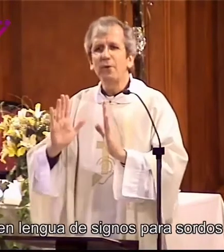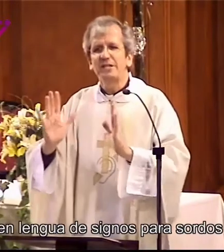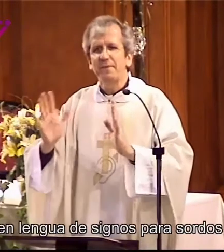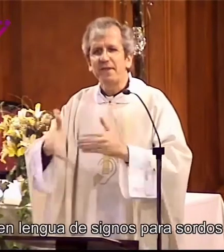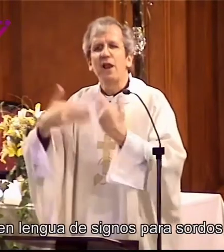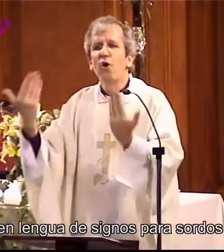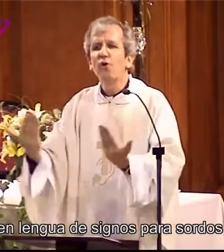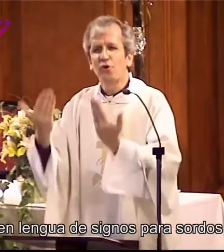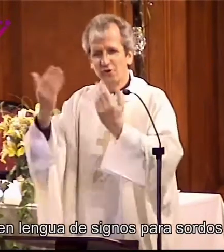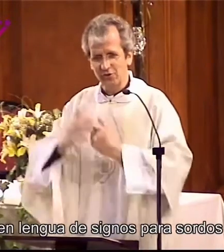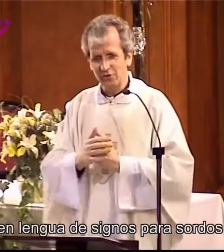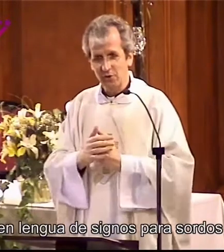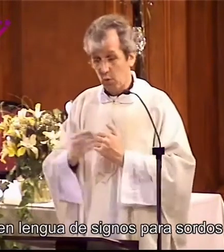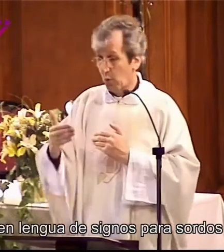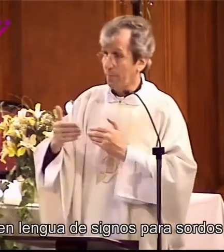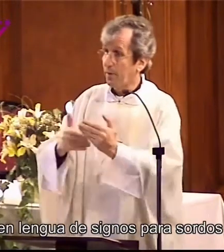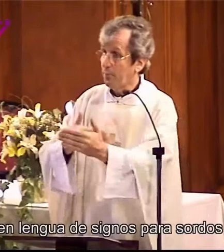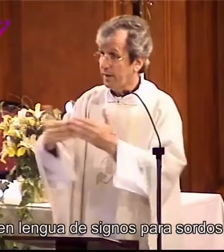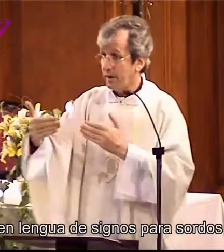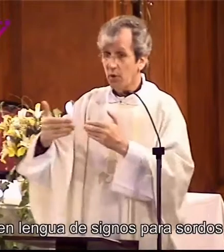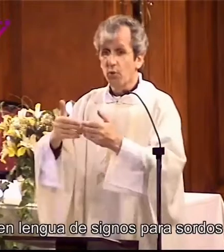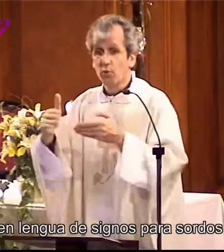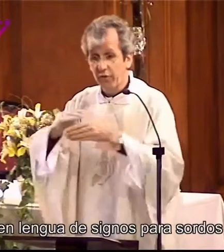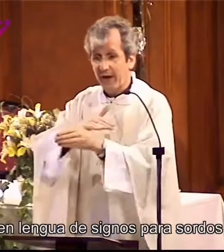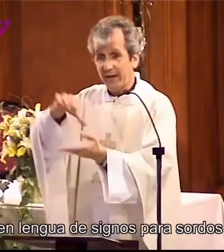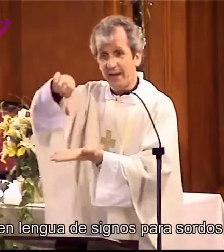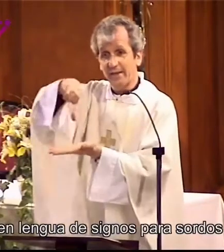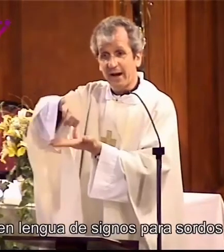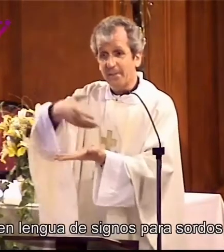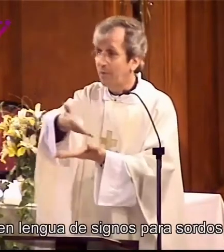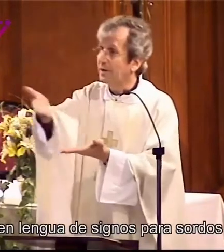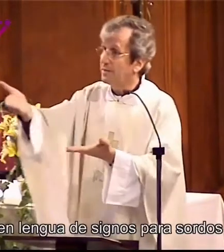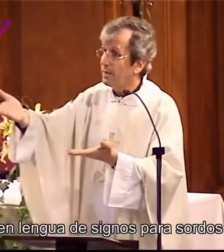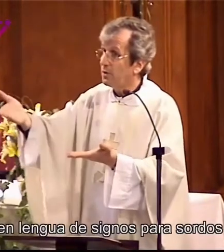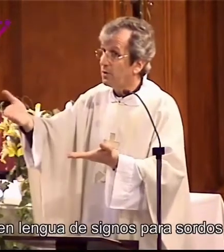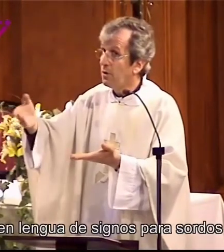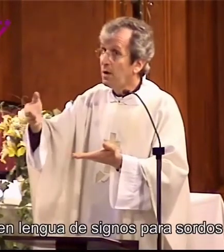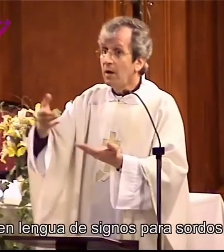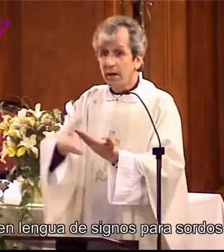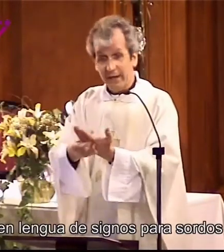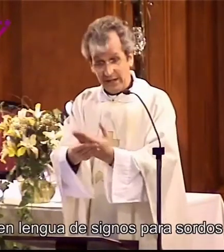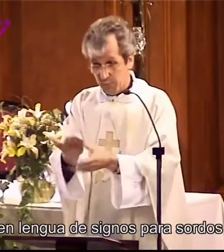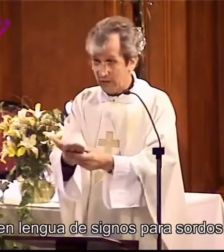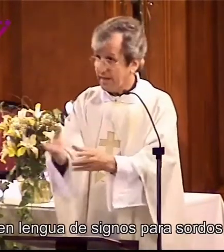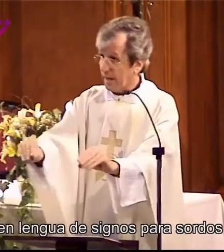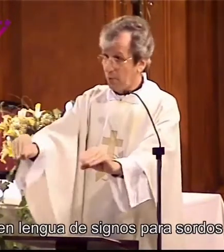especial, glorioso, un cuerpo que puede cruzar, entrar, ponerse en medio, que les muestra que pueden